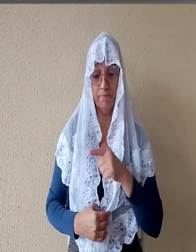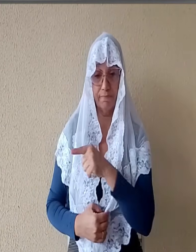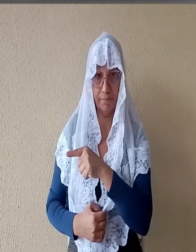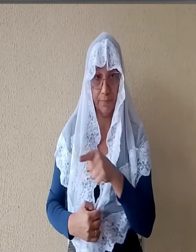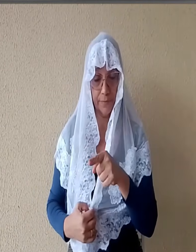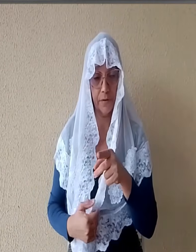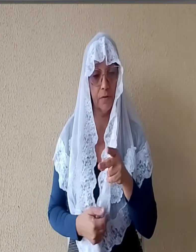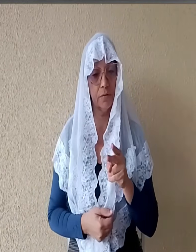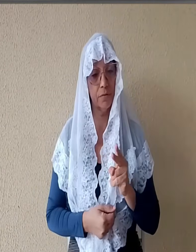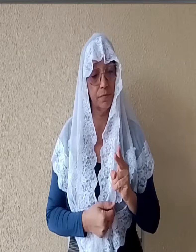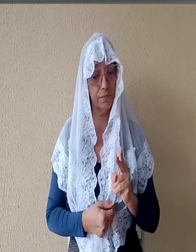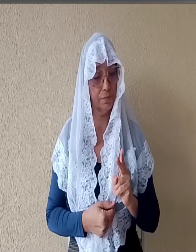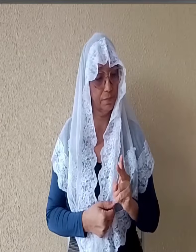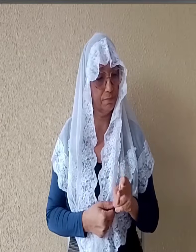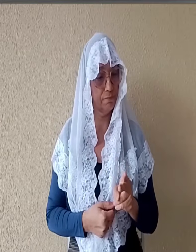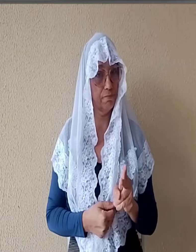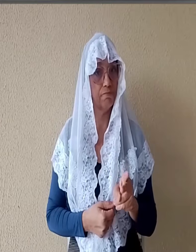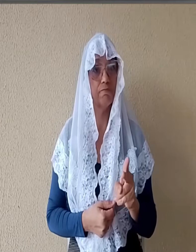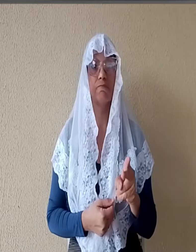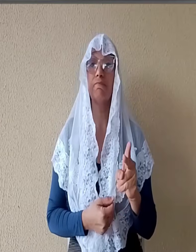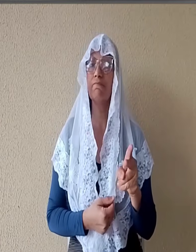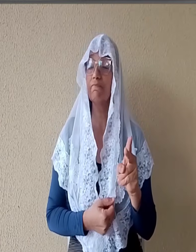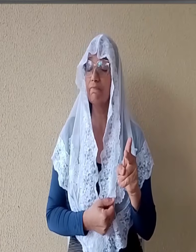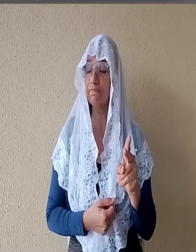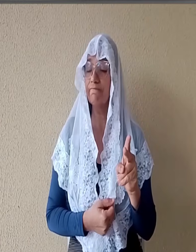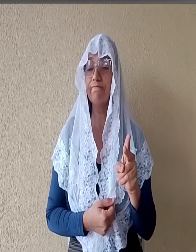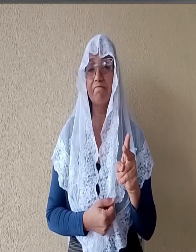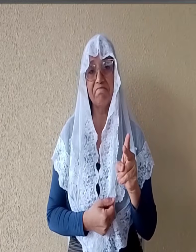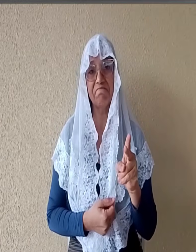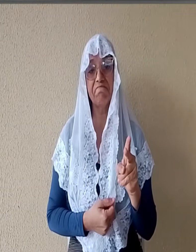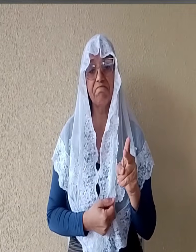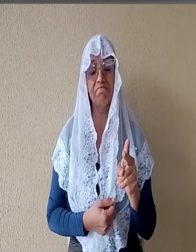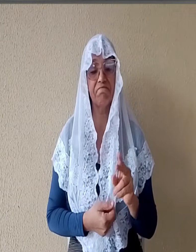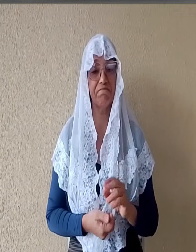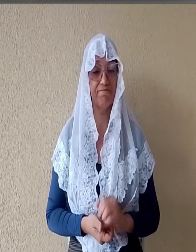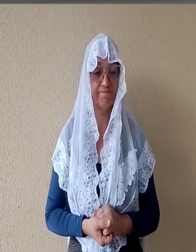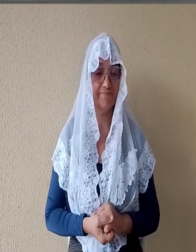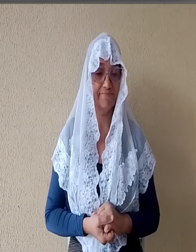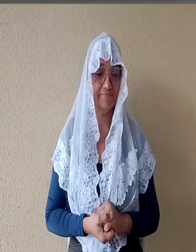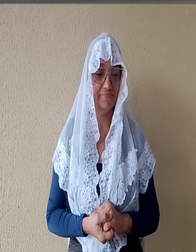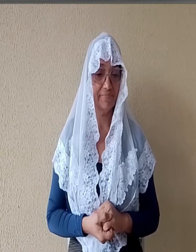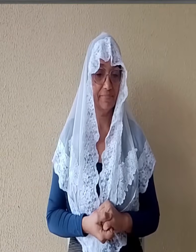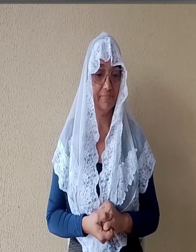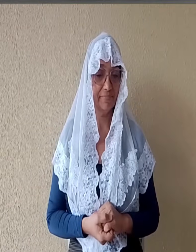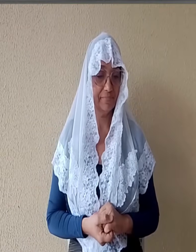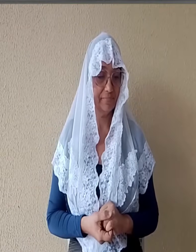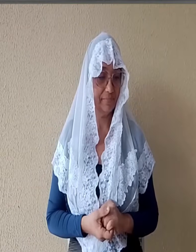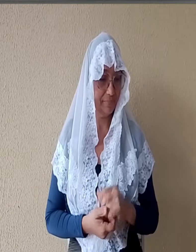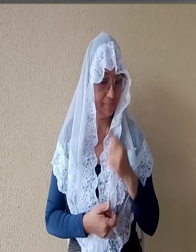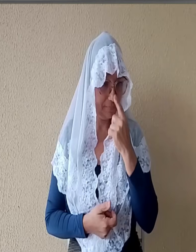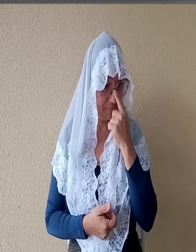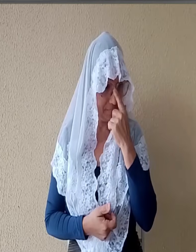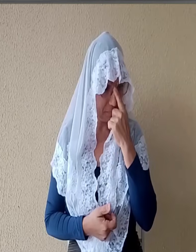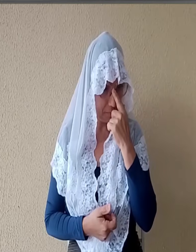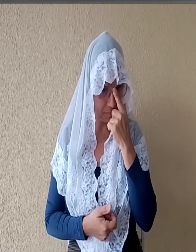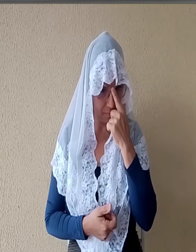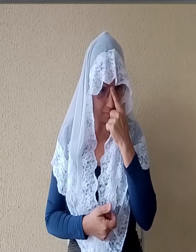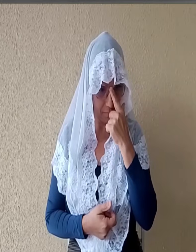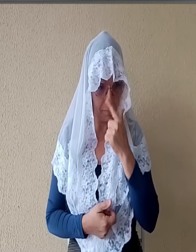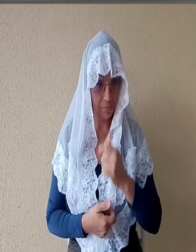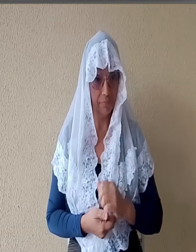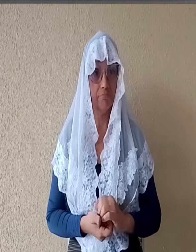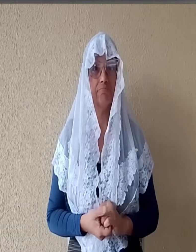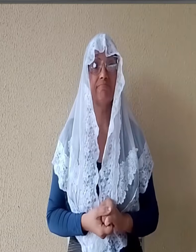quilômetros. Pode ter certeza, irmão. Coloca-se um lá. Bendito é o nome do Senhor. Mas onde